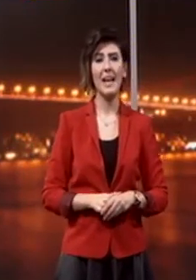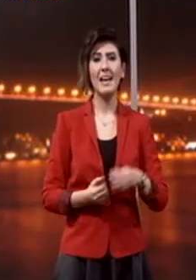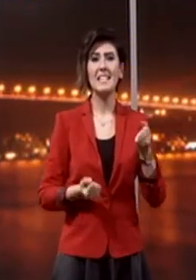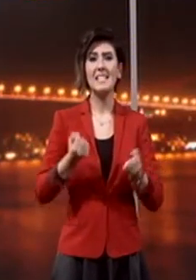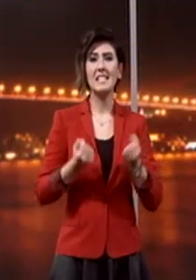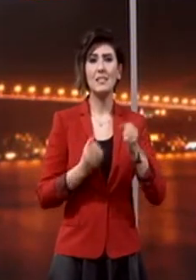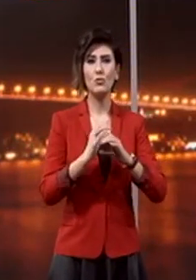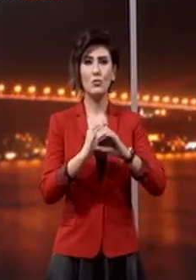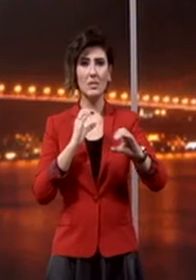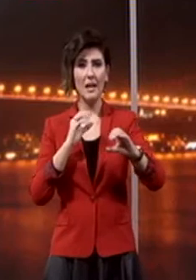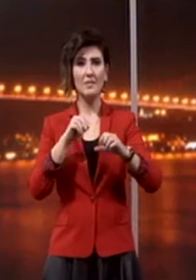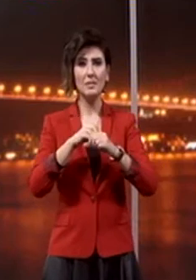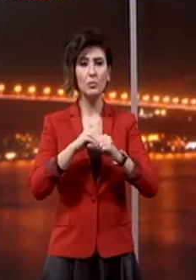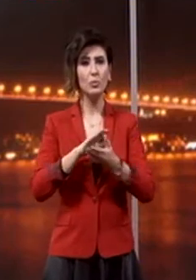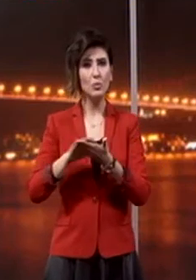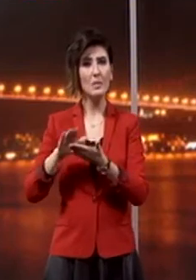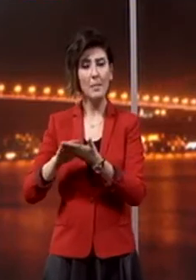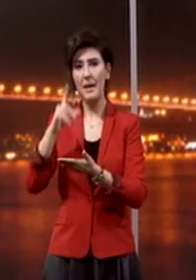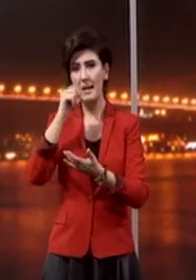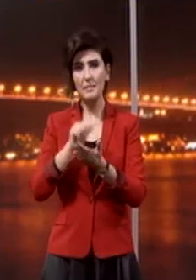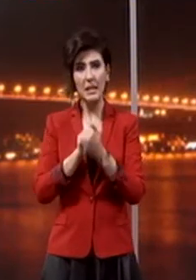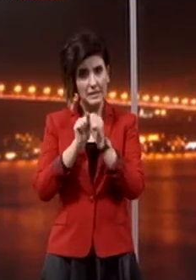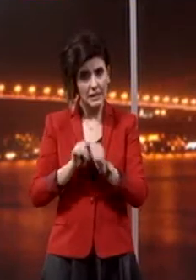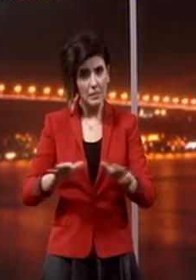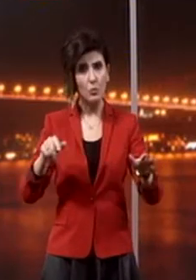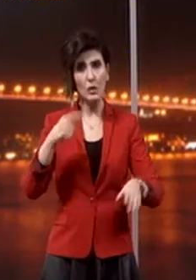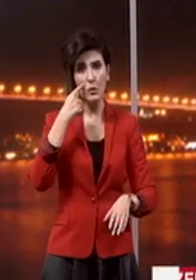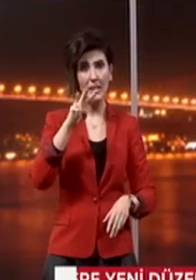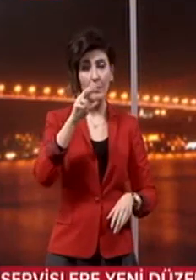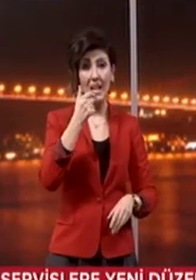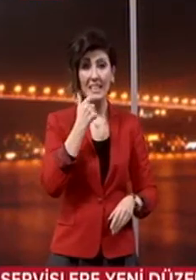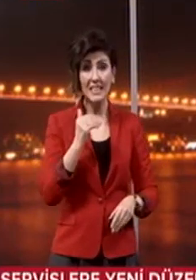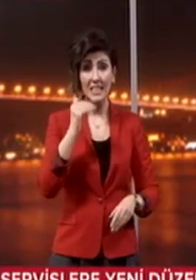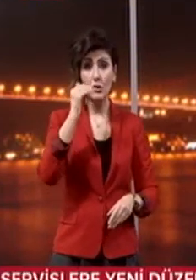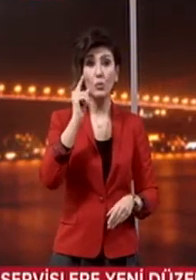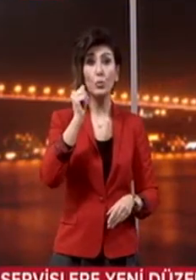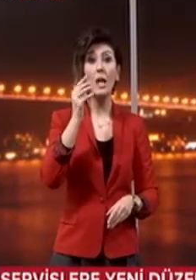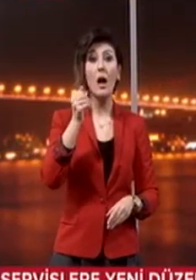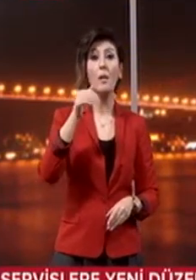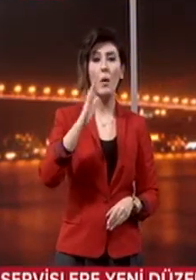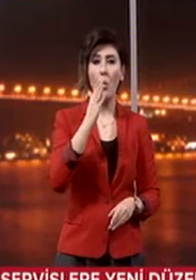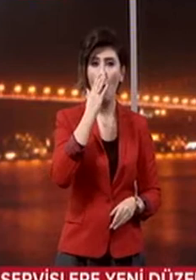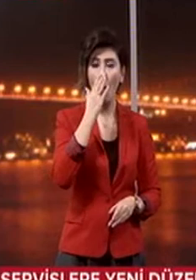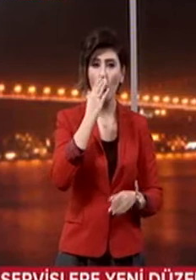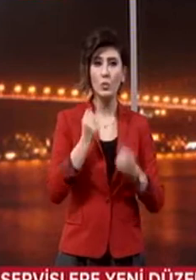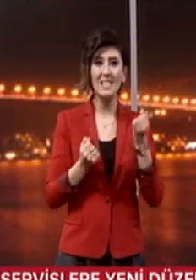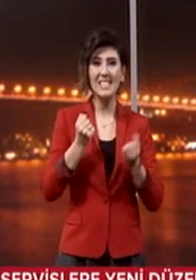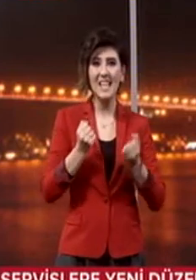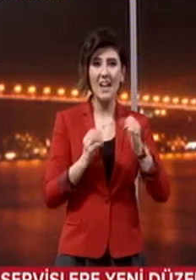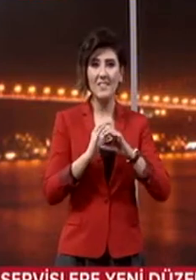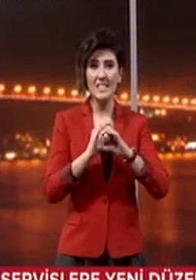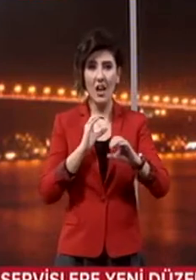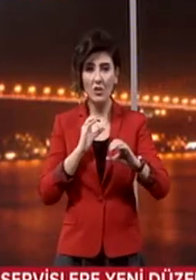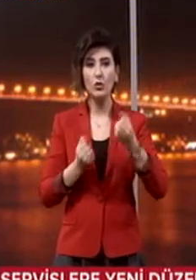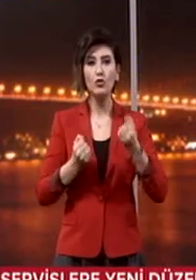Servis şoförlerine yönelik düzenlemeler resmi gazetede yayımlandı. Buna göre 26 yaşından gün almayanlar okul servis